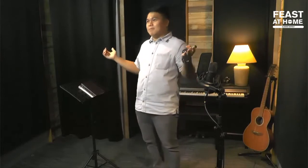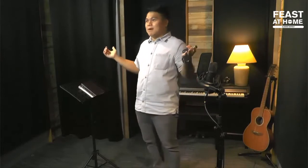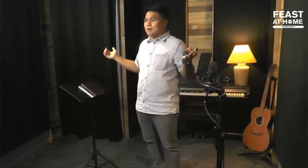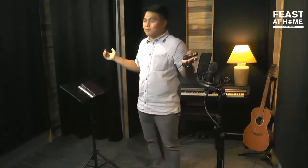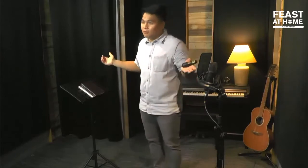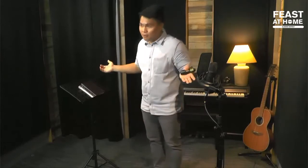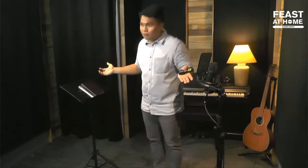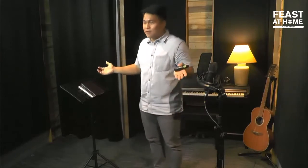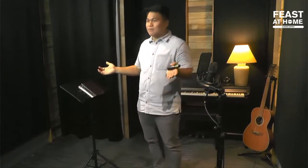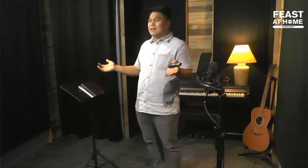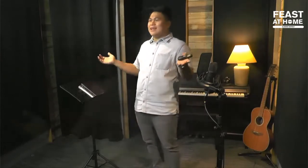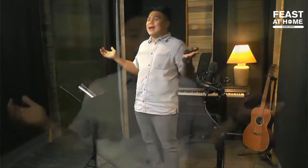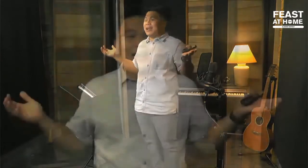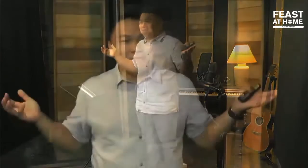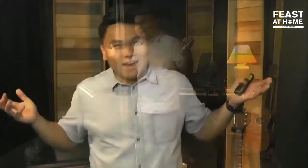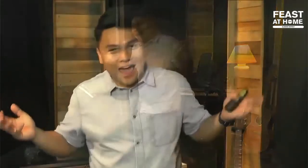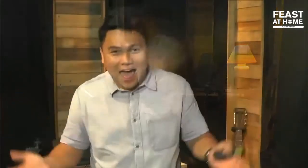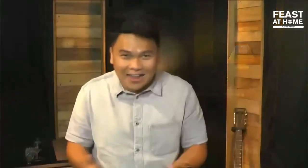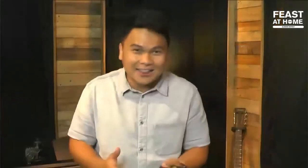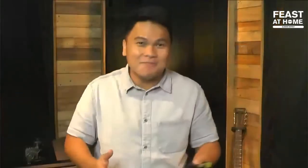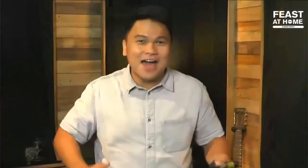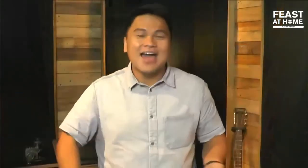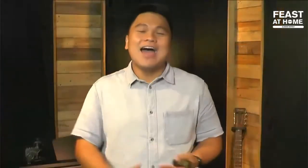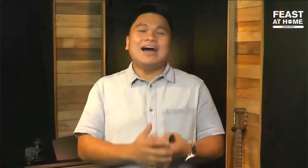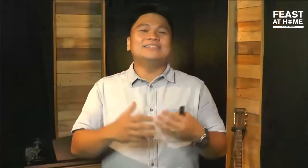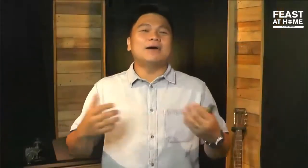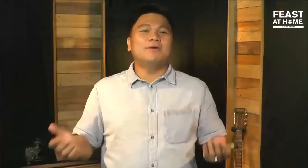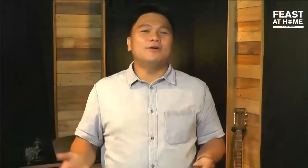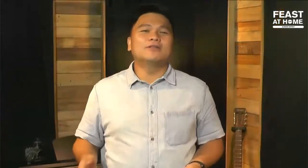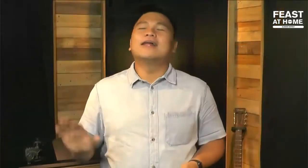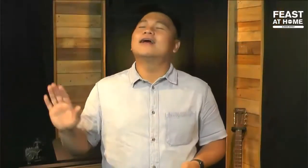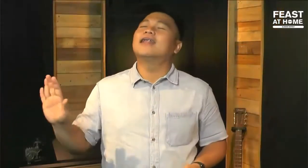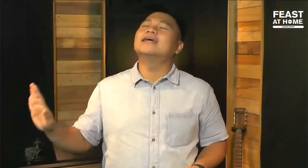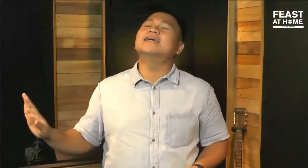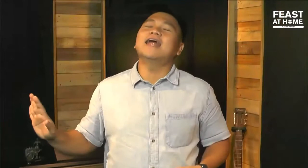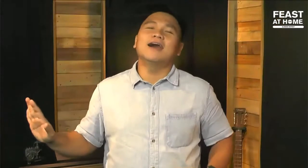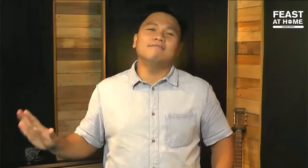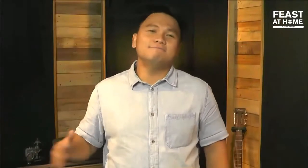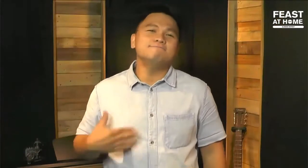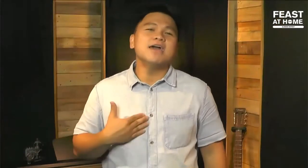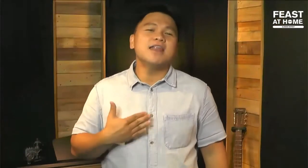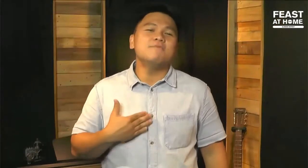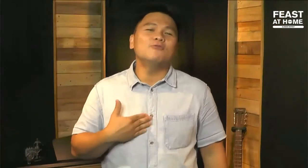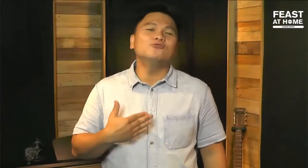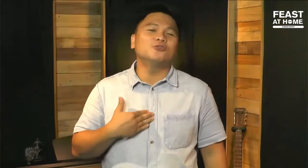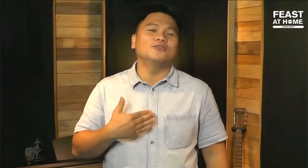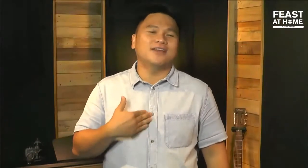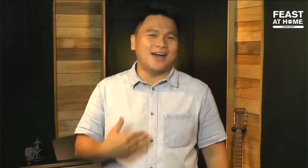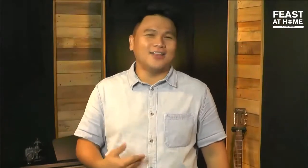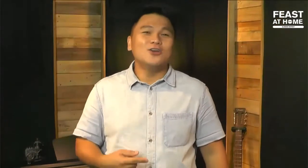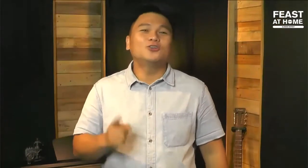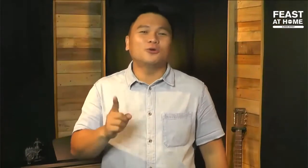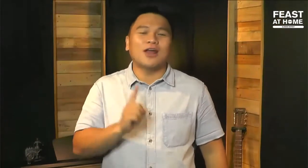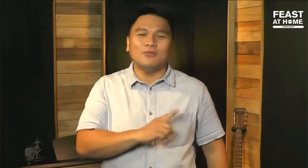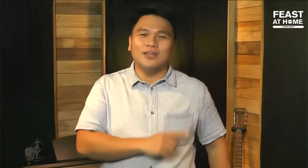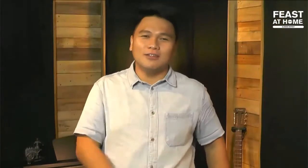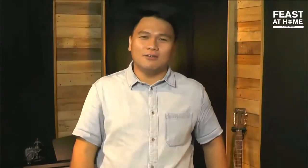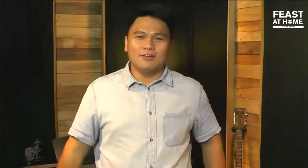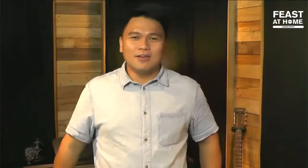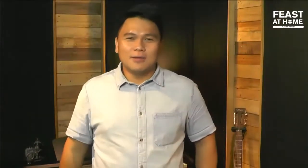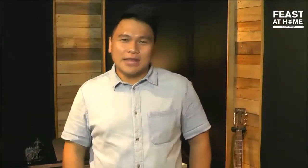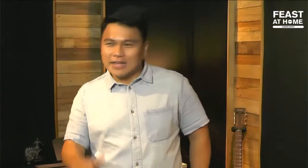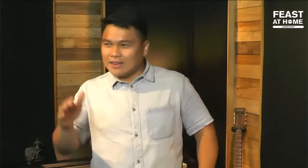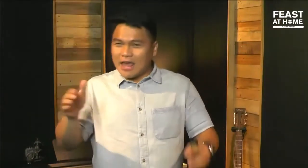na nagmamarunong, na feeling alam ang lahat, di ba? Ang sabi ko, relax ka lang. May alam akong shortcut. Sure ako